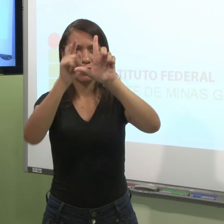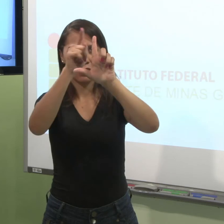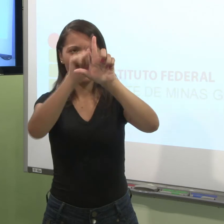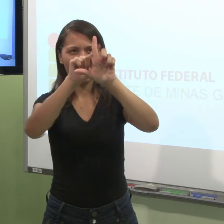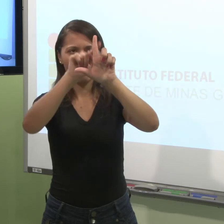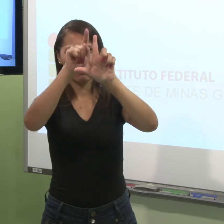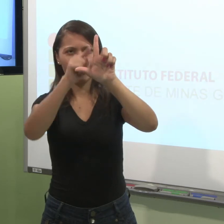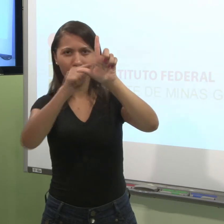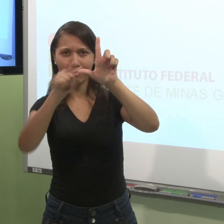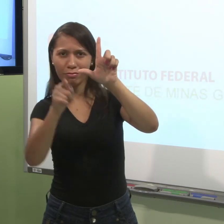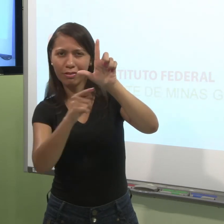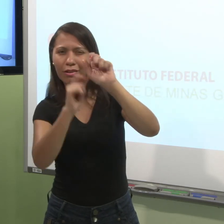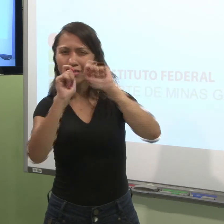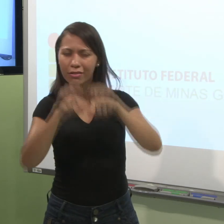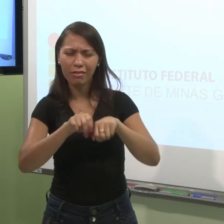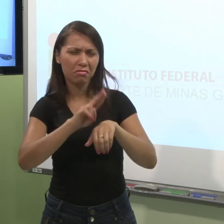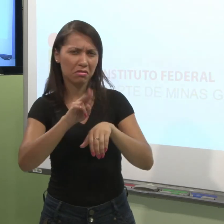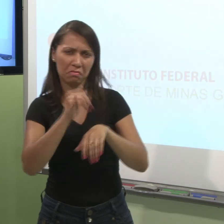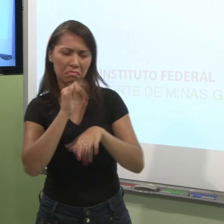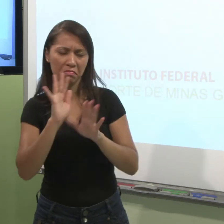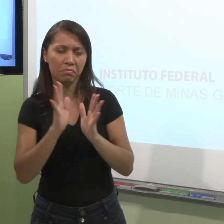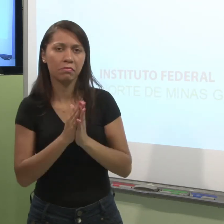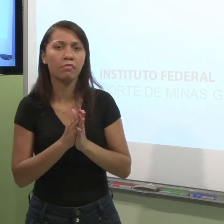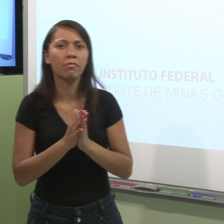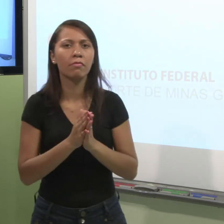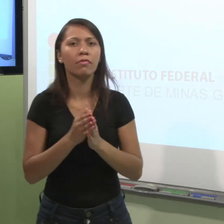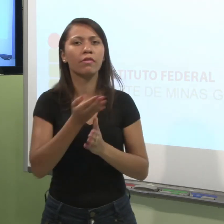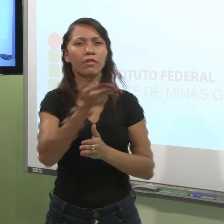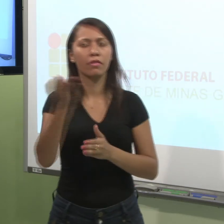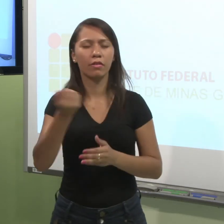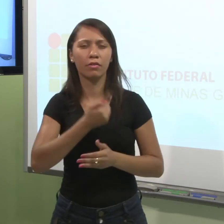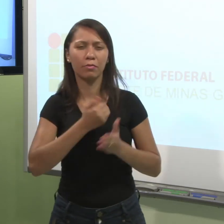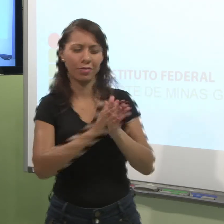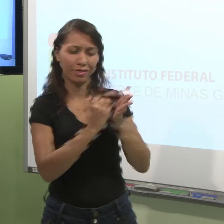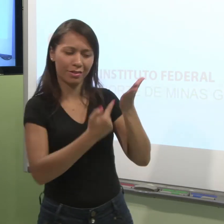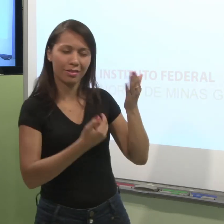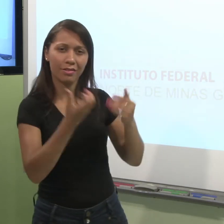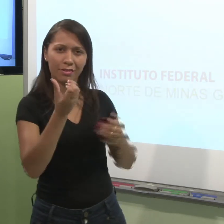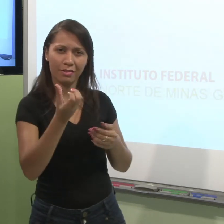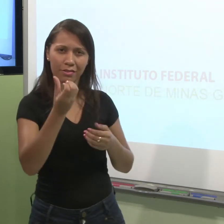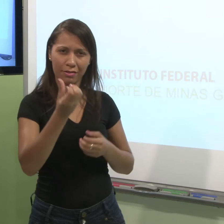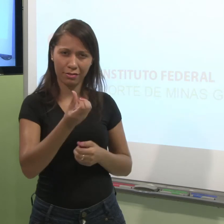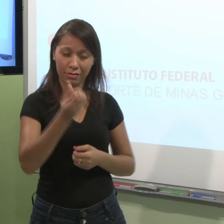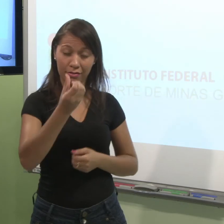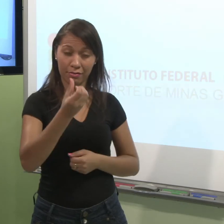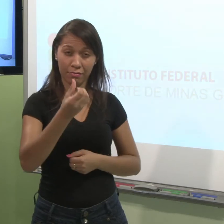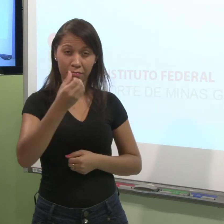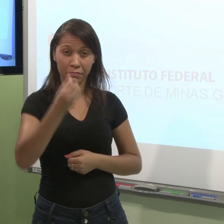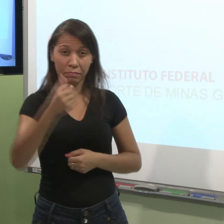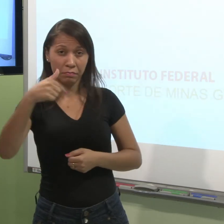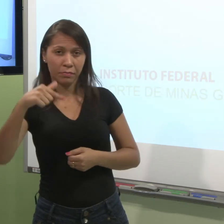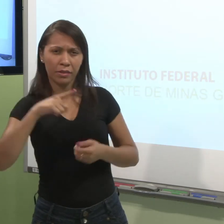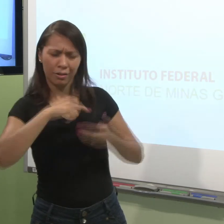em uma planilha. Na página 67 da apostila, vocês encontram tudo explicadinho sobre esse assunto,